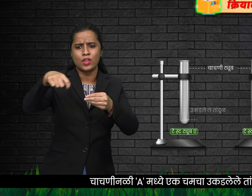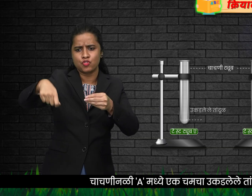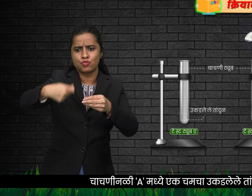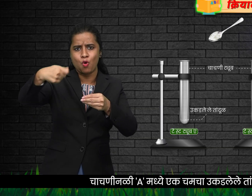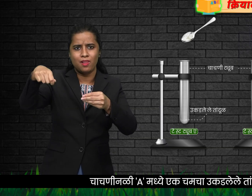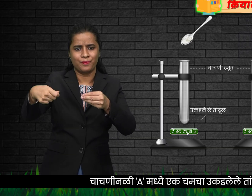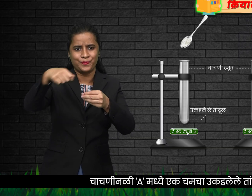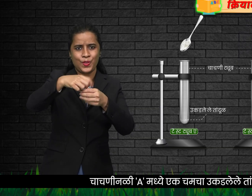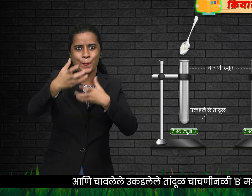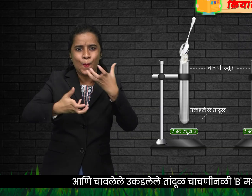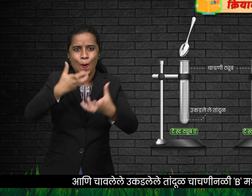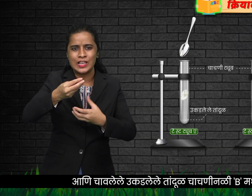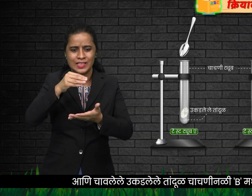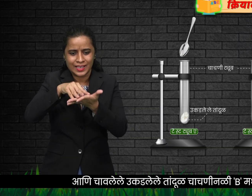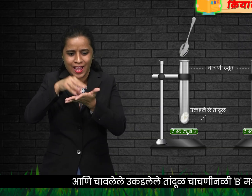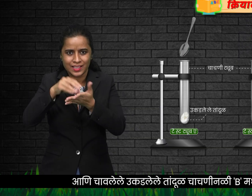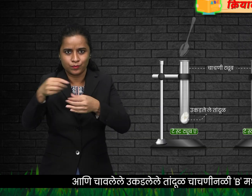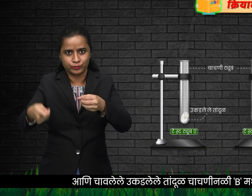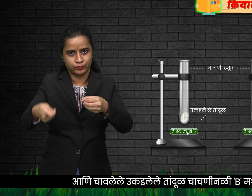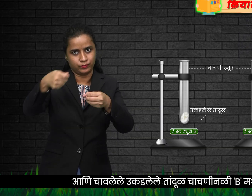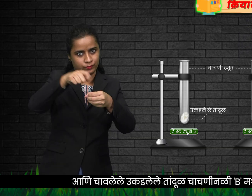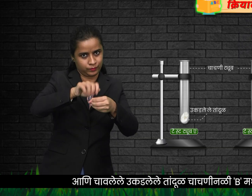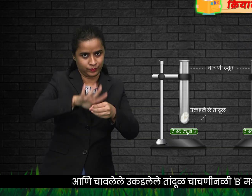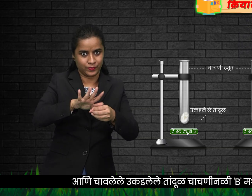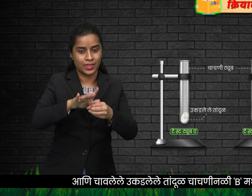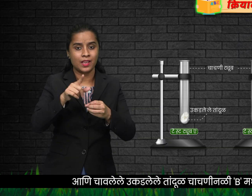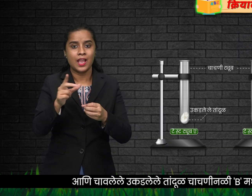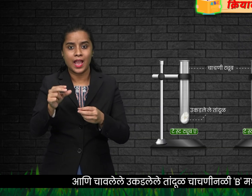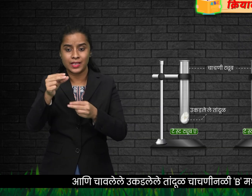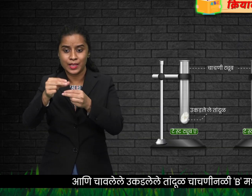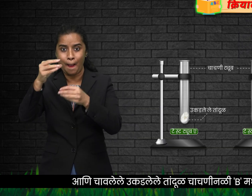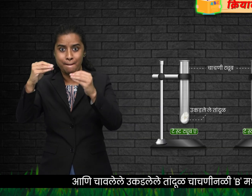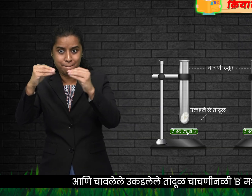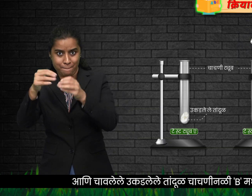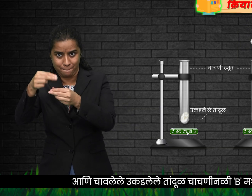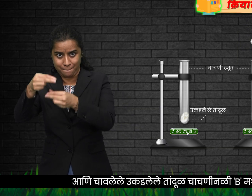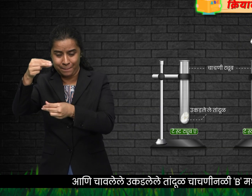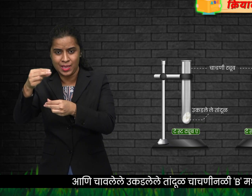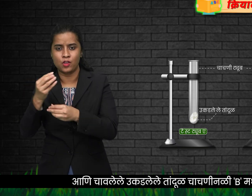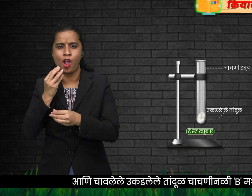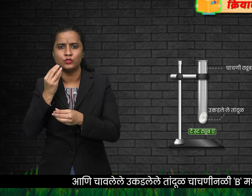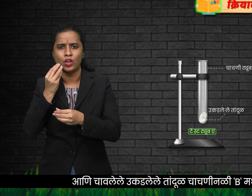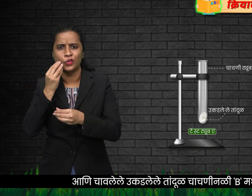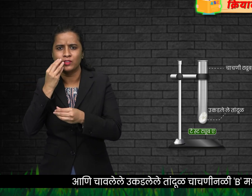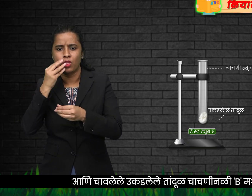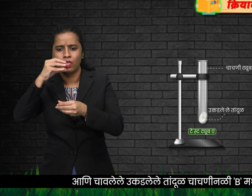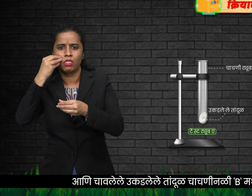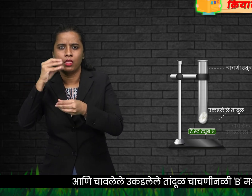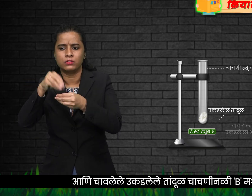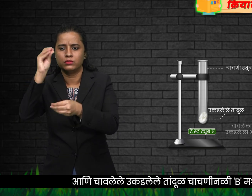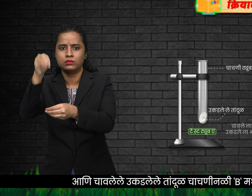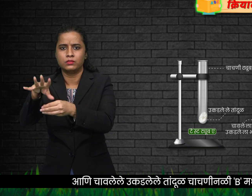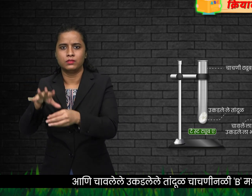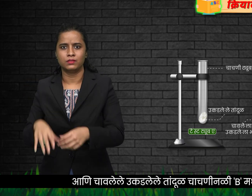चमचा उकडलेले तांदूळ आणि चावलेले उकडलेले तांदूळ चाचणी नळी बी मध्ये घाला.